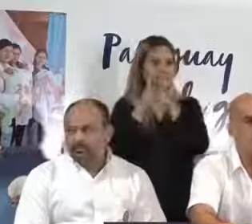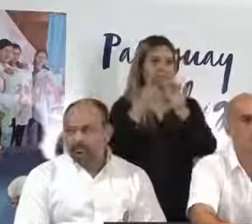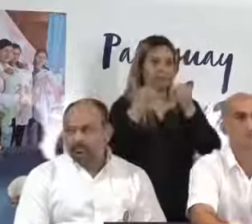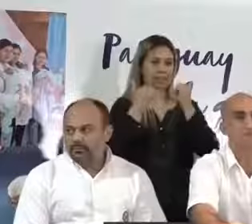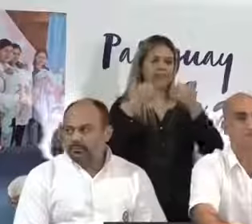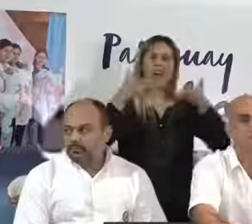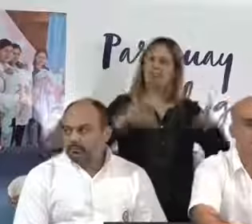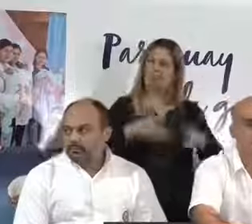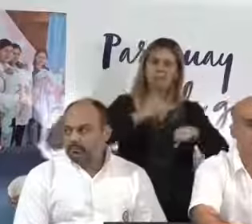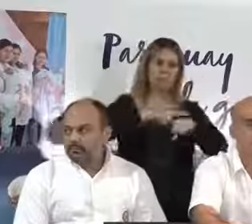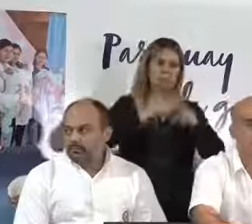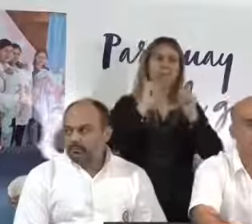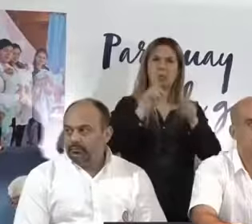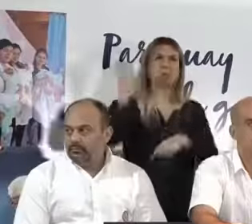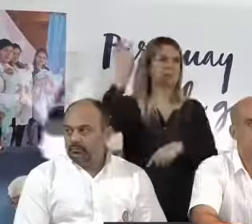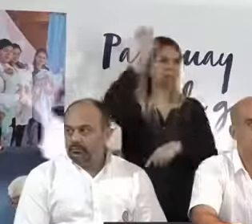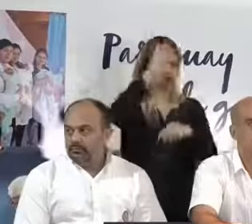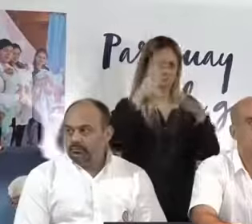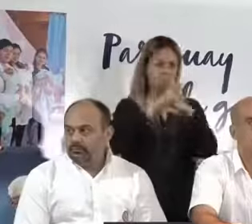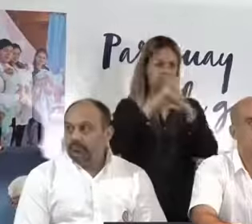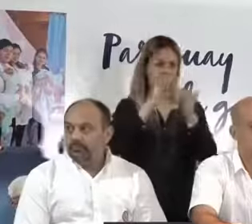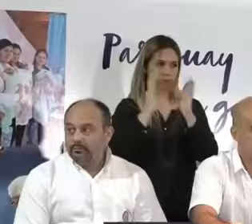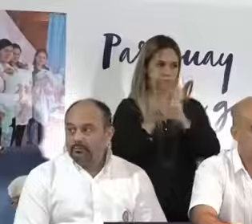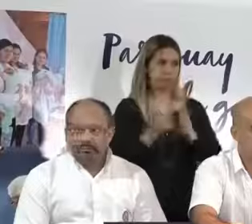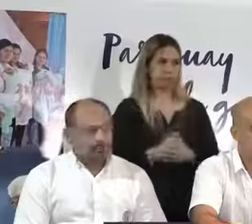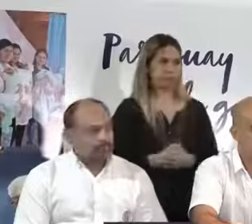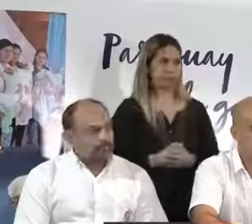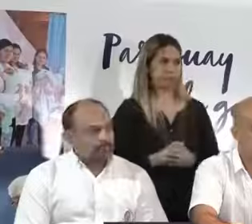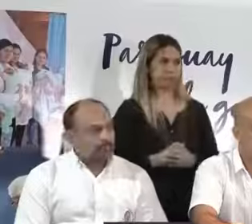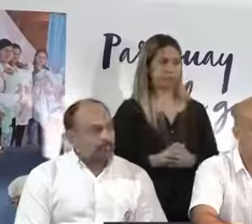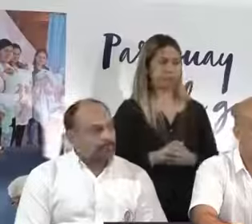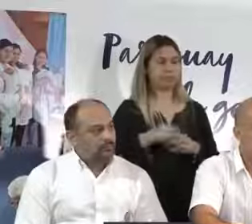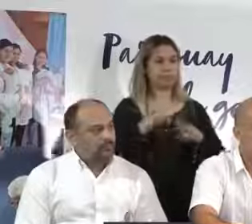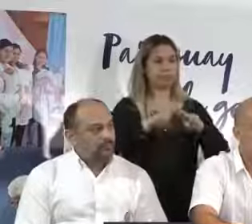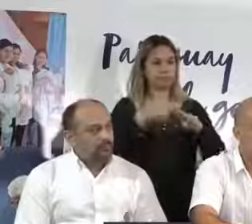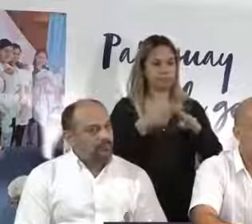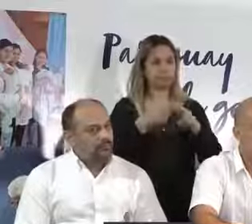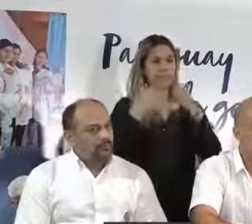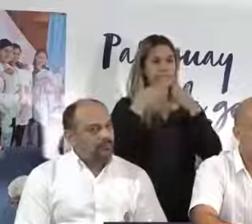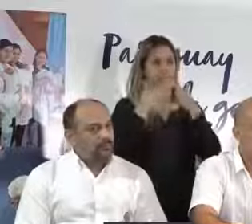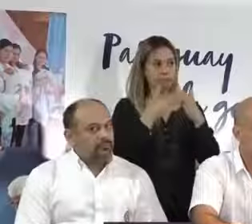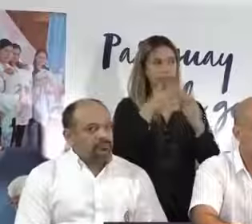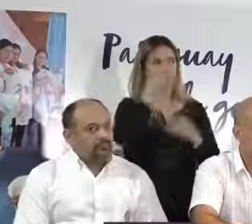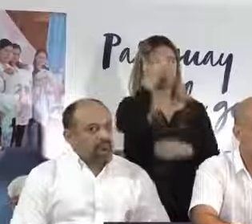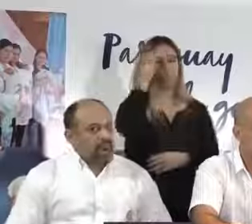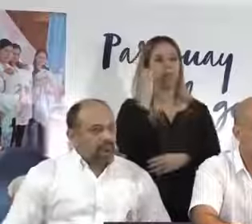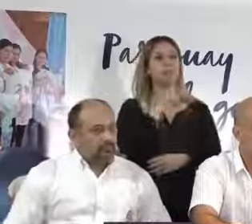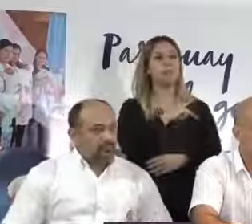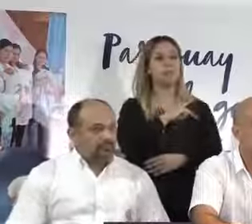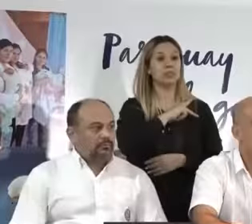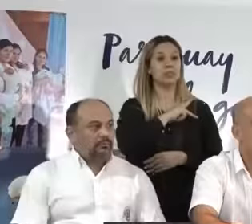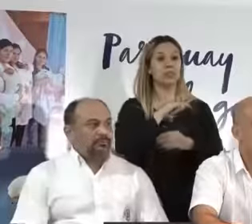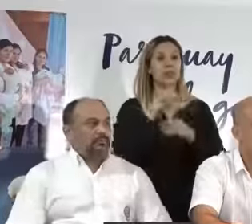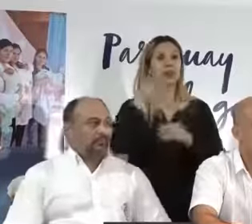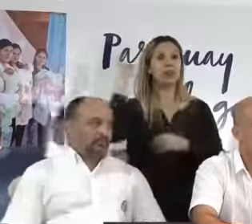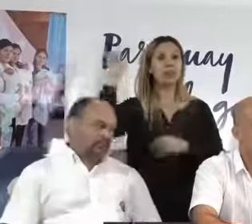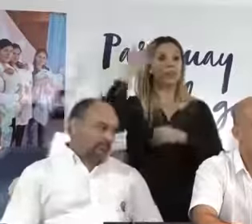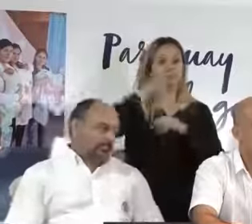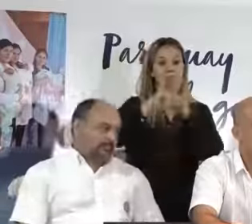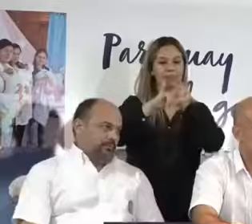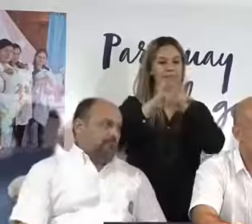países. Ministro, reiterando este tema, que es justamente uno de los principales, hablando de las personas que llegaron en el mismo vuelo